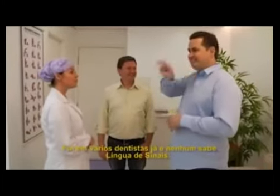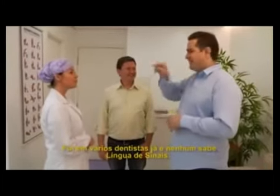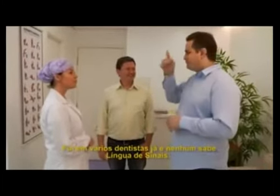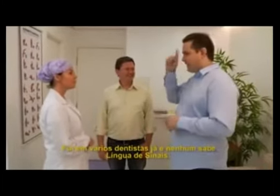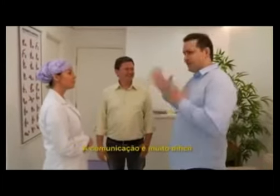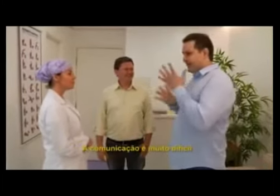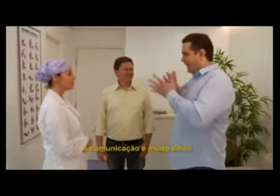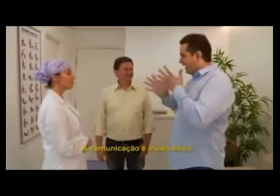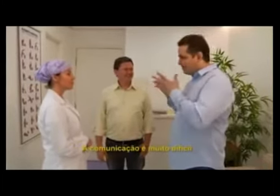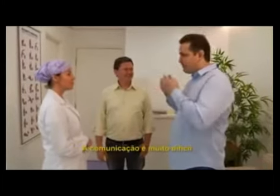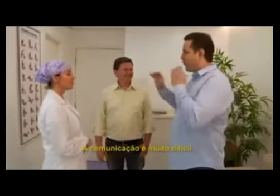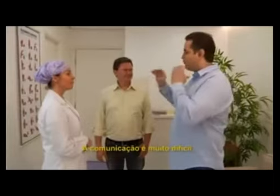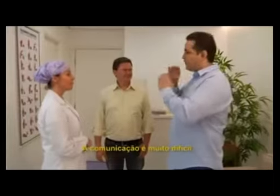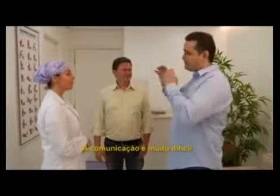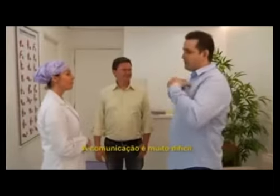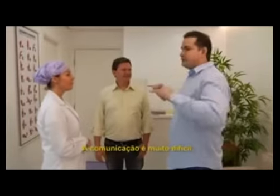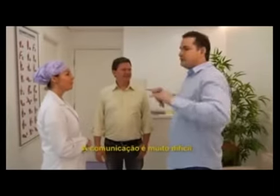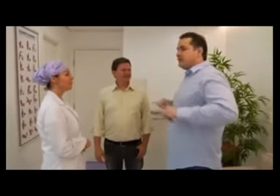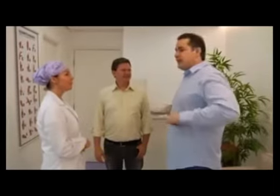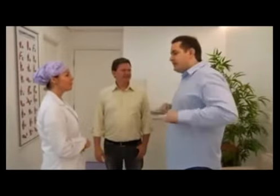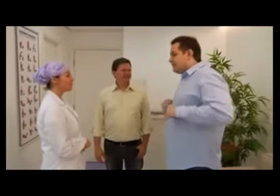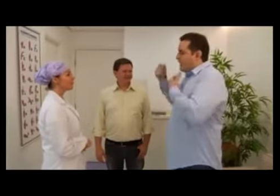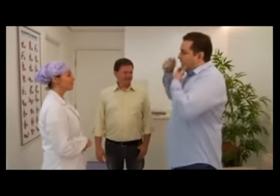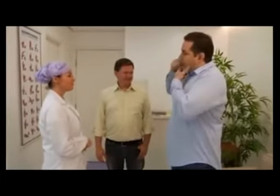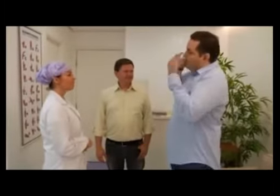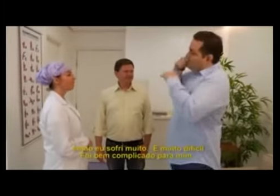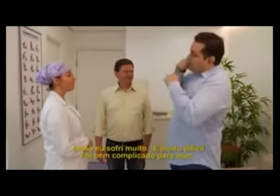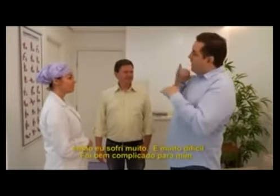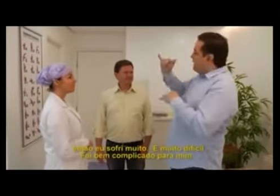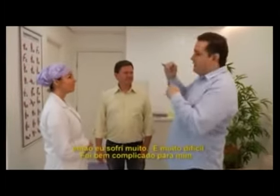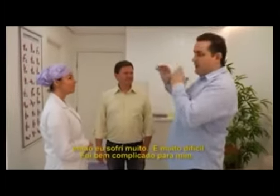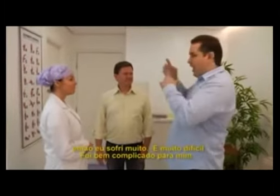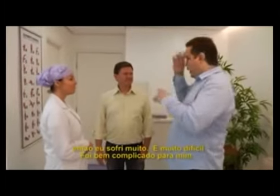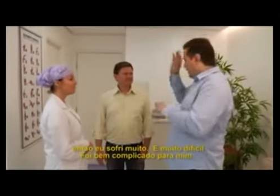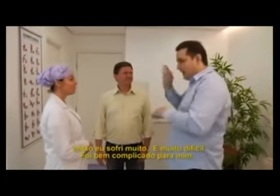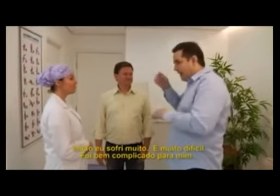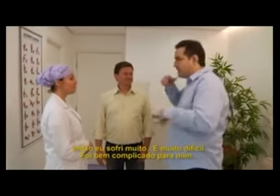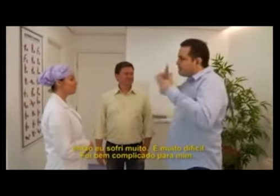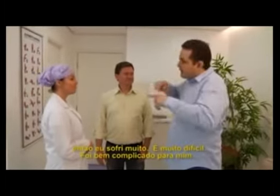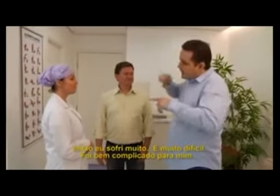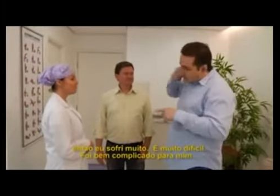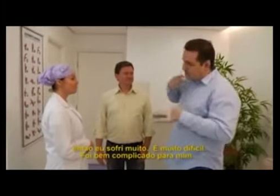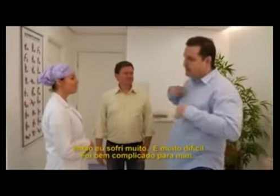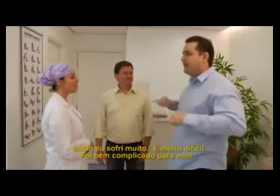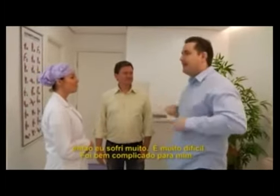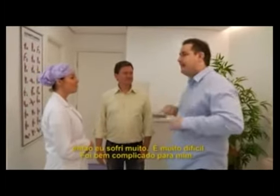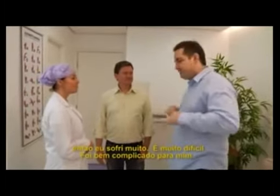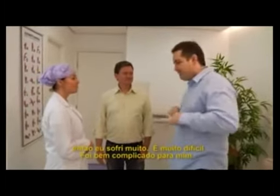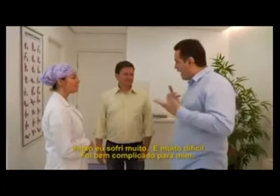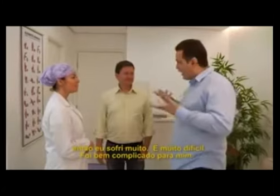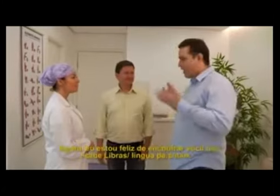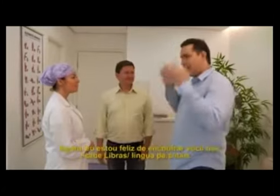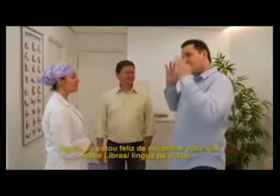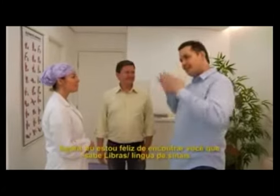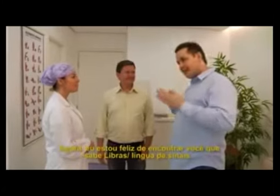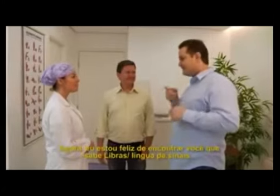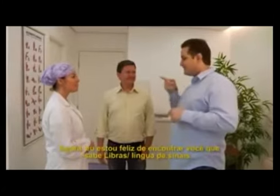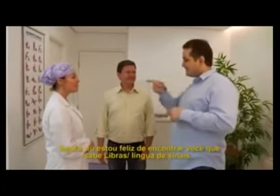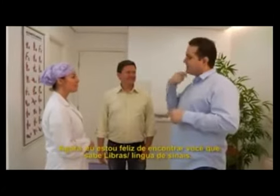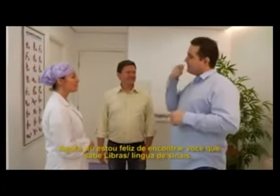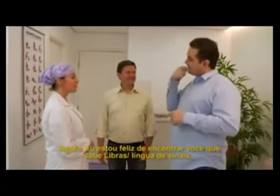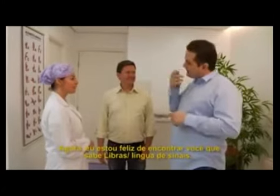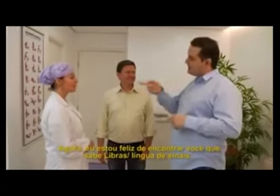nenhum sabe libras. A comunicação é muito difícil. Então eu sofri muito, é muito difícil, foi bem complicado pra mim. Agora